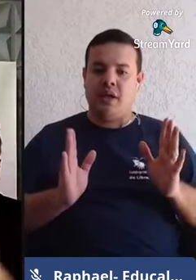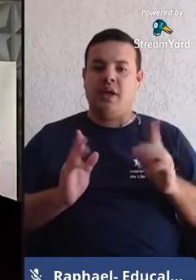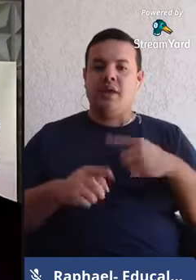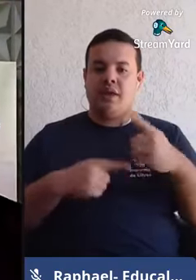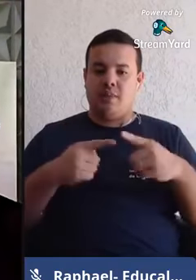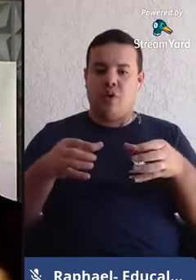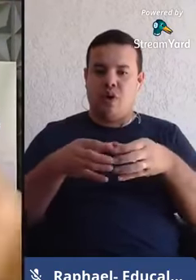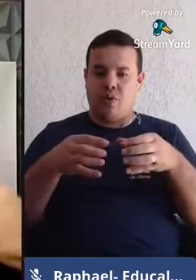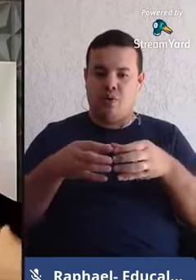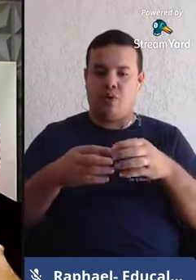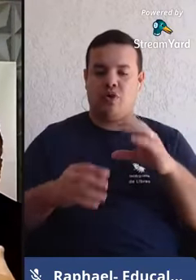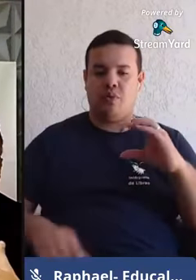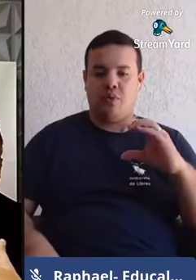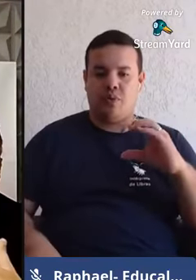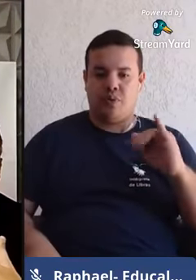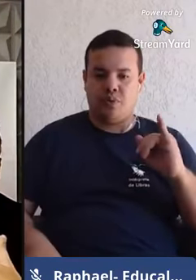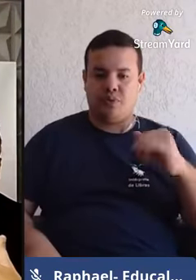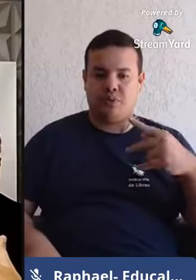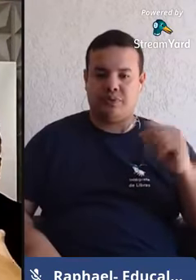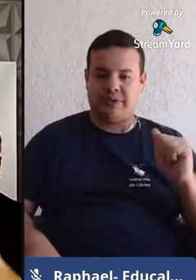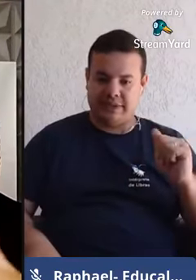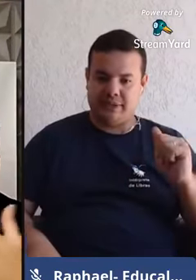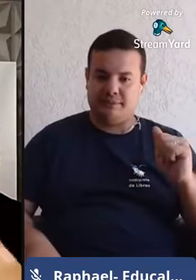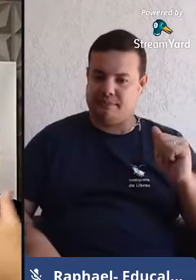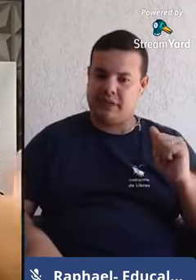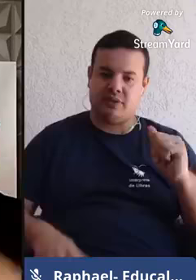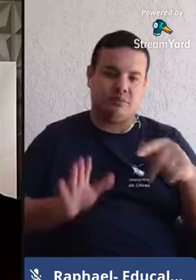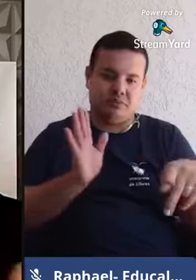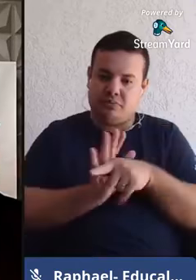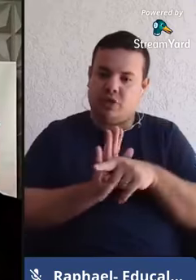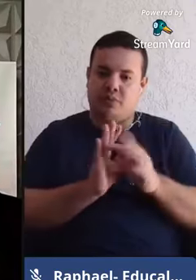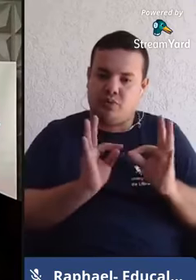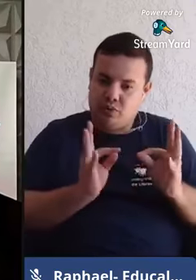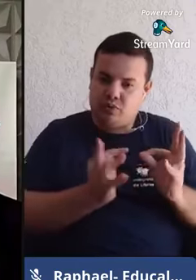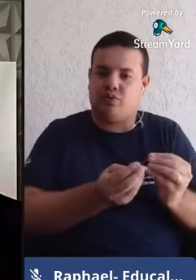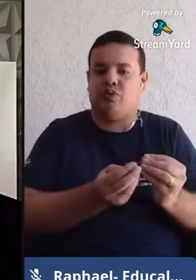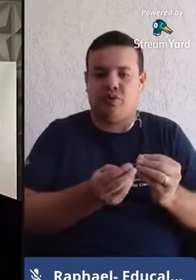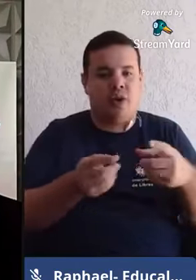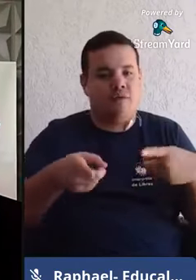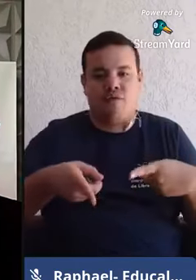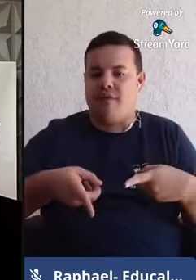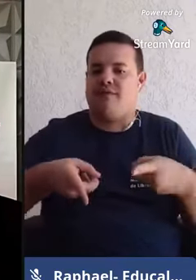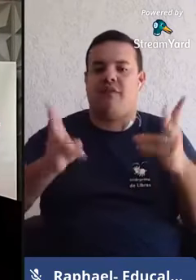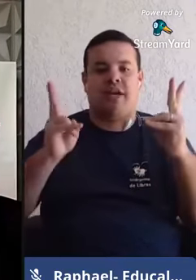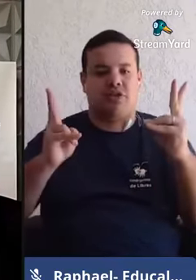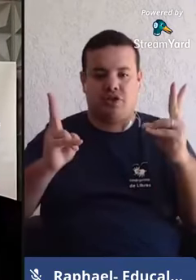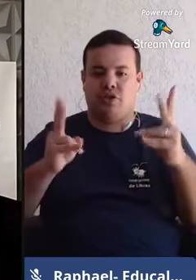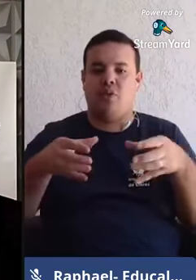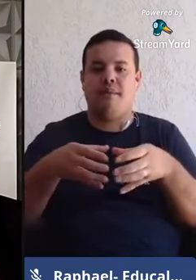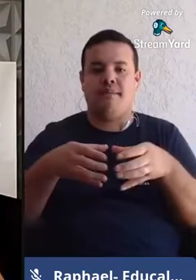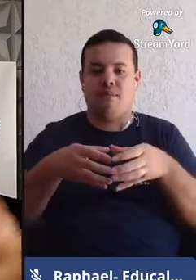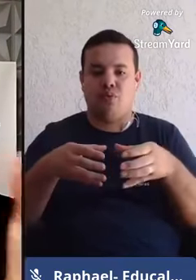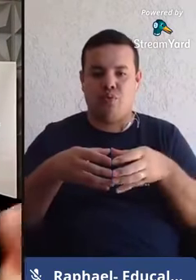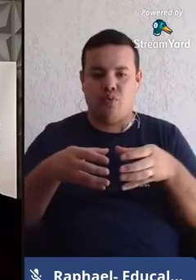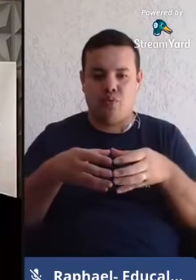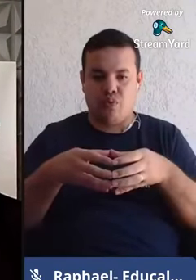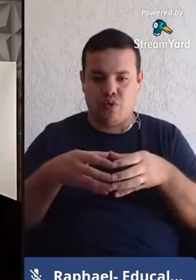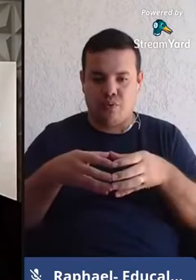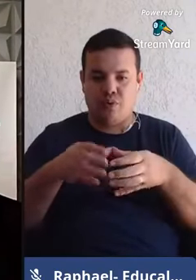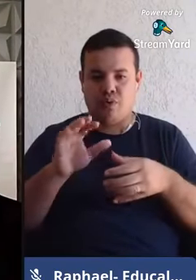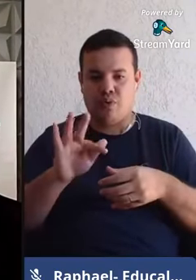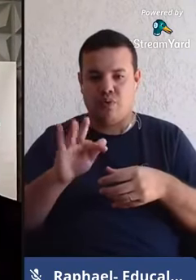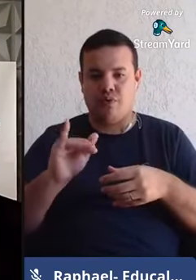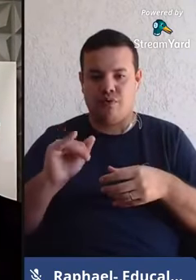né, na época, que ficou com a Reatec para ele sozinho, o Grupo Cipa foi vendido inteiramente para um grupo chamado Fiera Milano, que hoje é